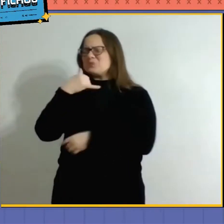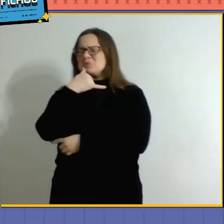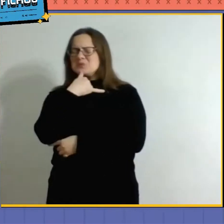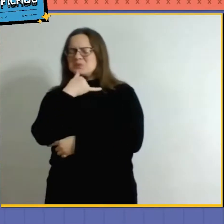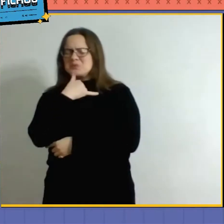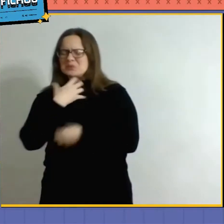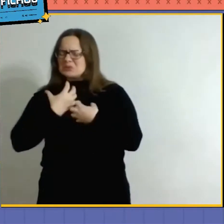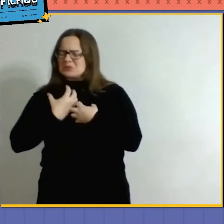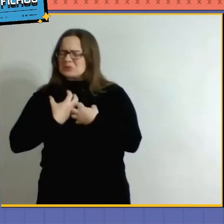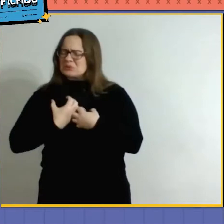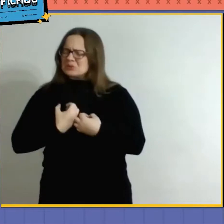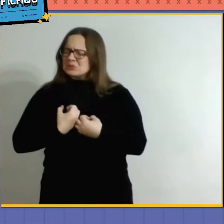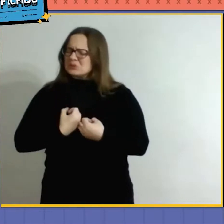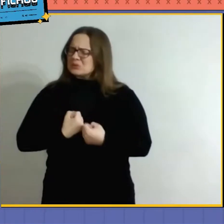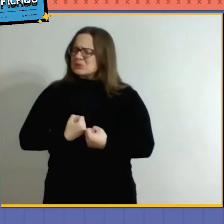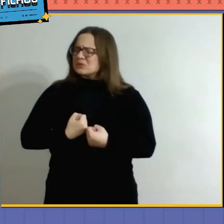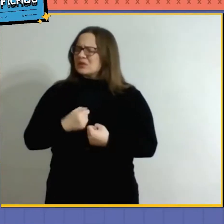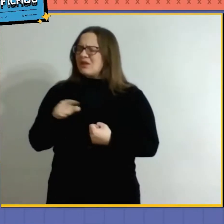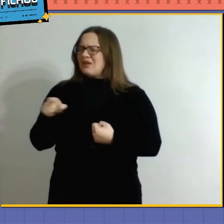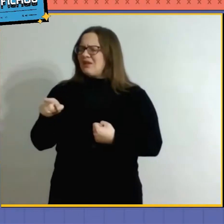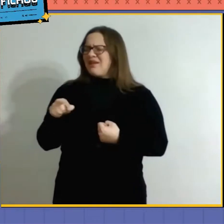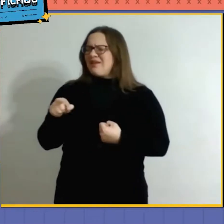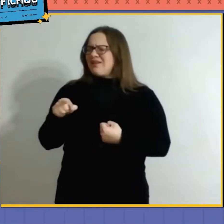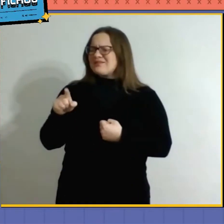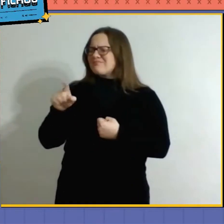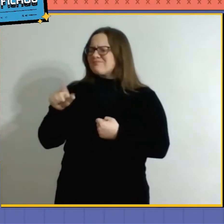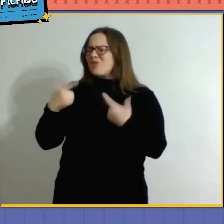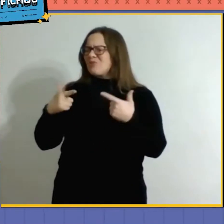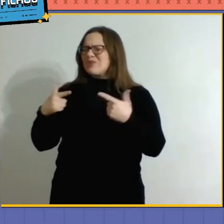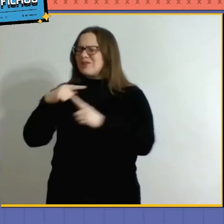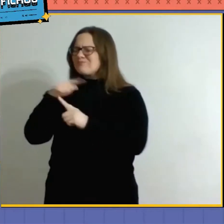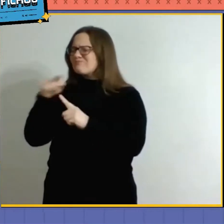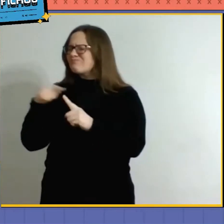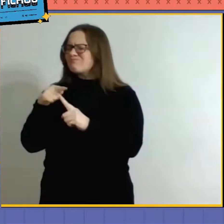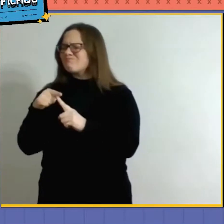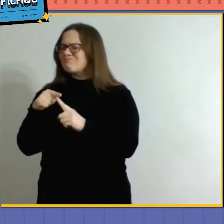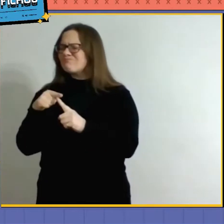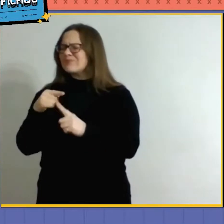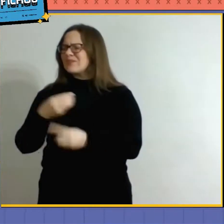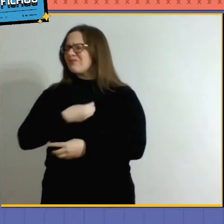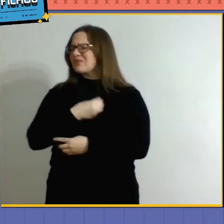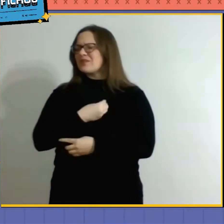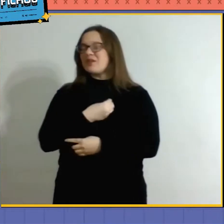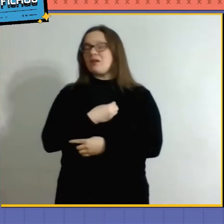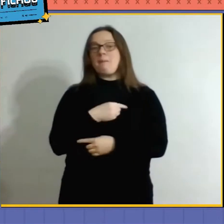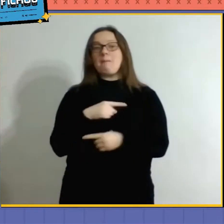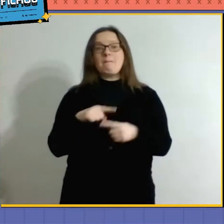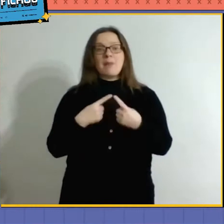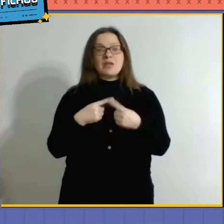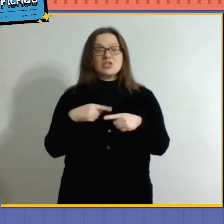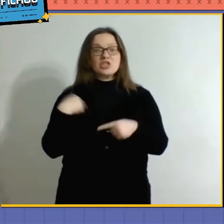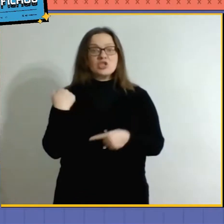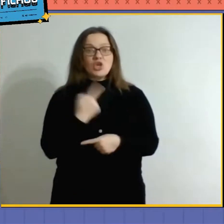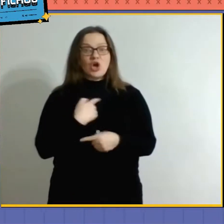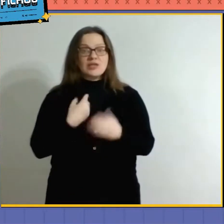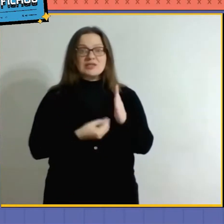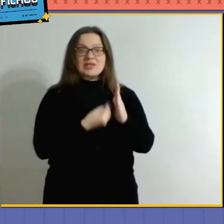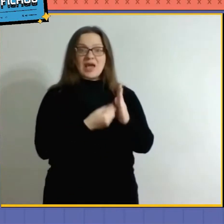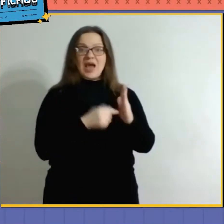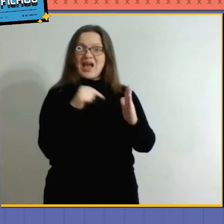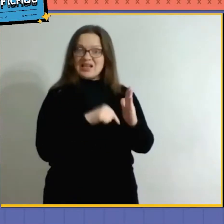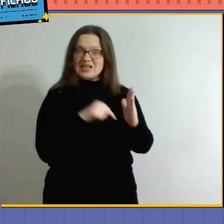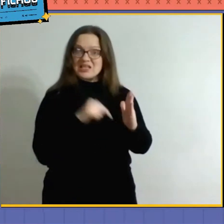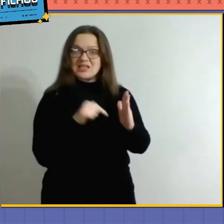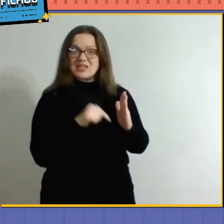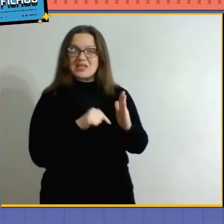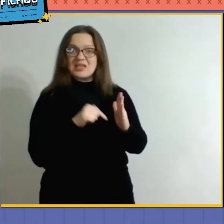estão deixando eles sem sentido na vida e mais olha só que interessante nós aqui por sermos a coluna e base da Verdade